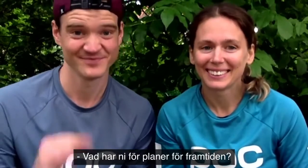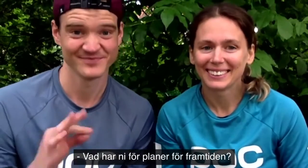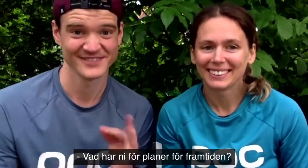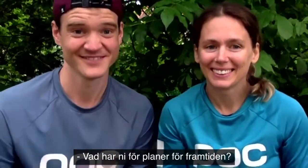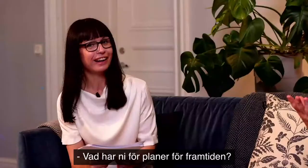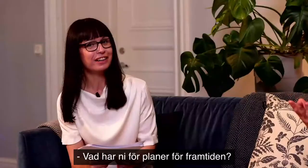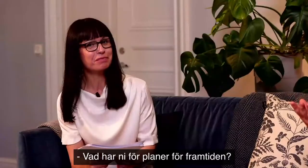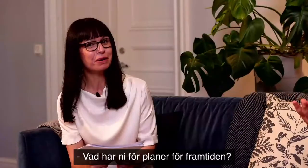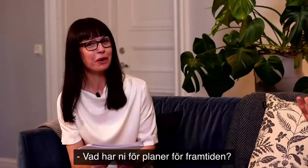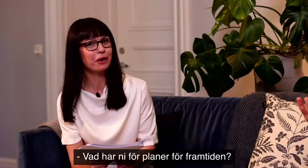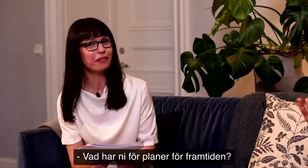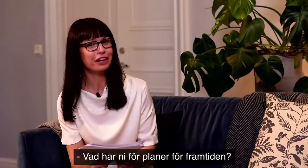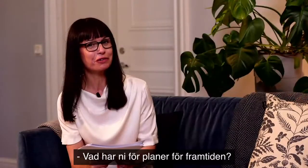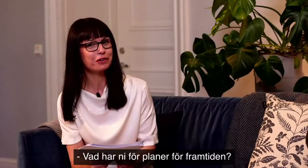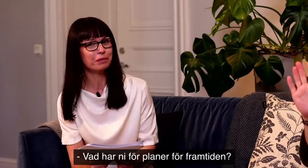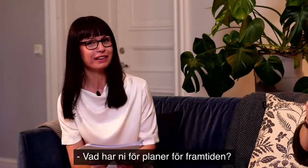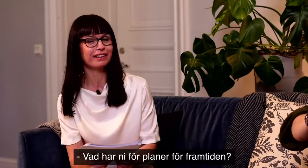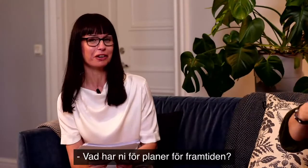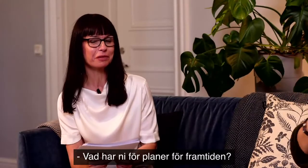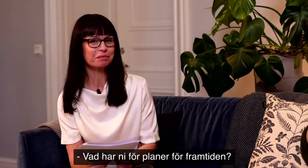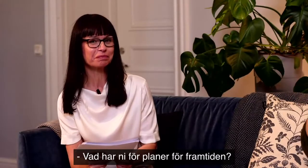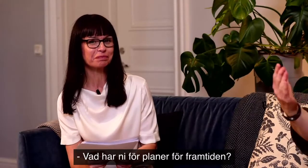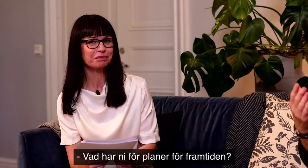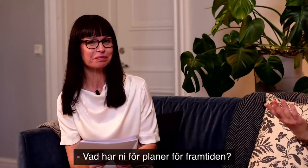för planer för framtiden då?